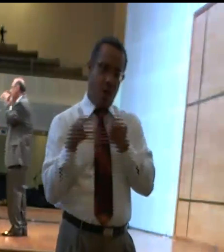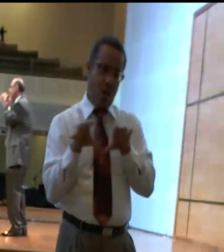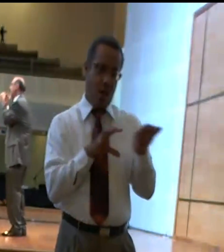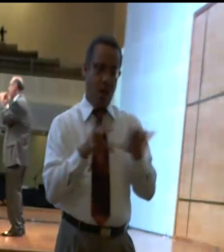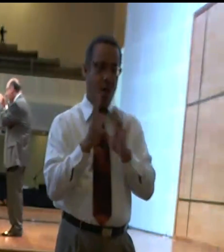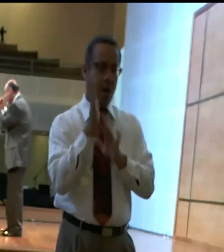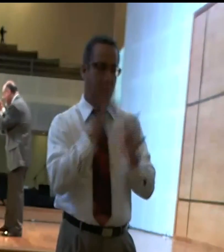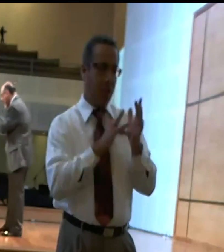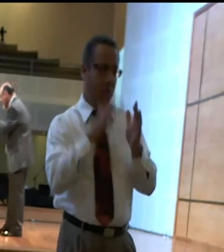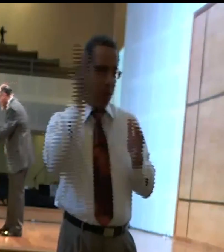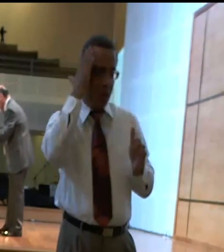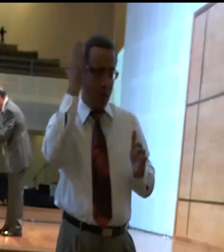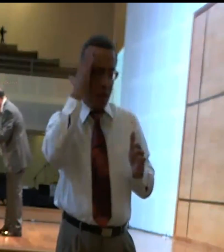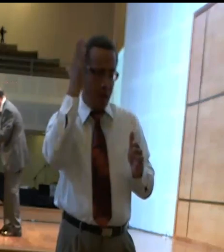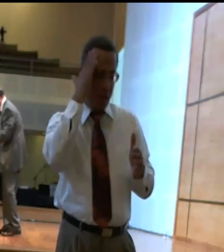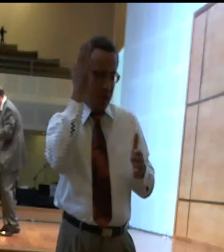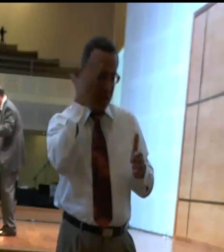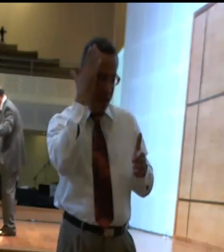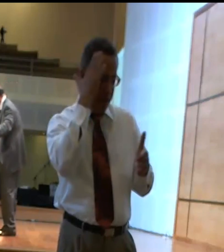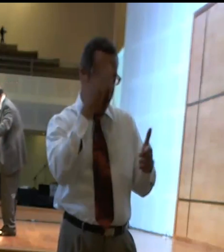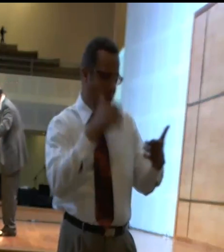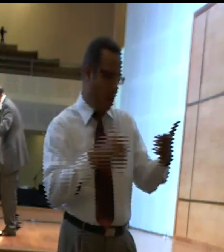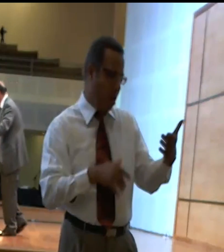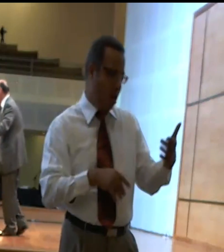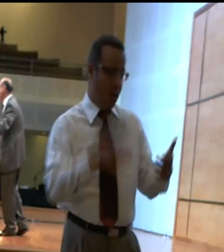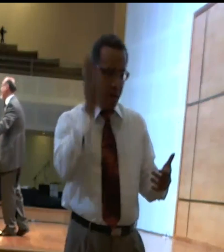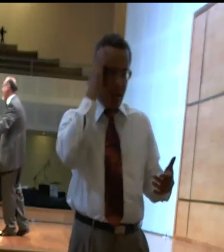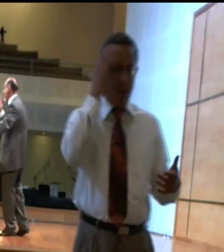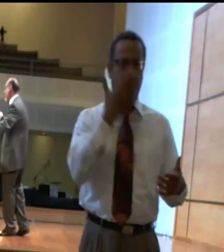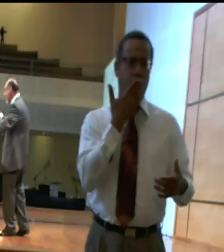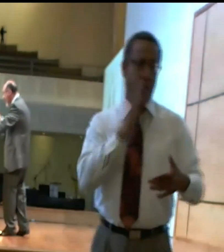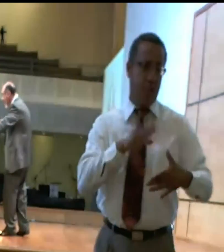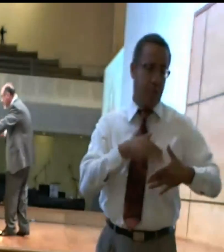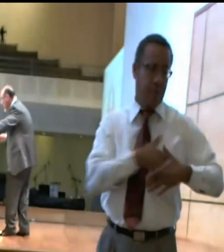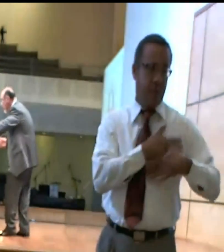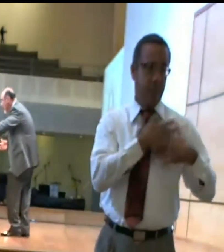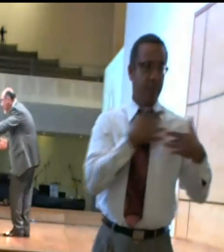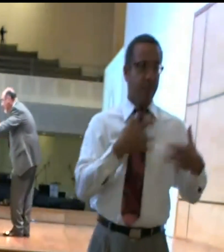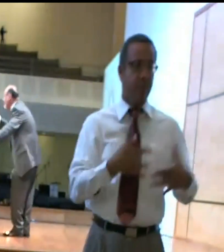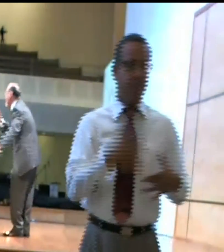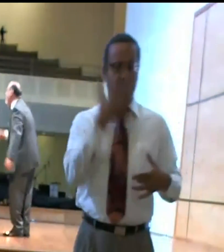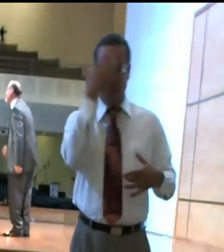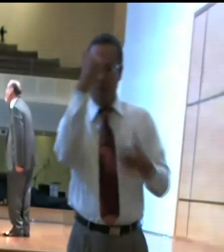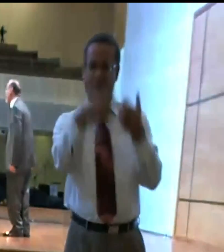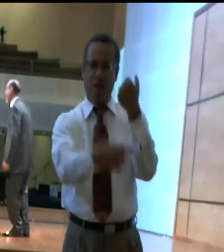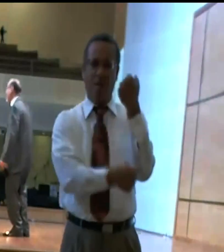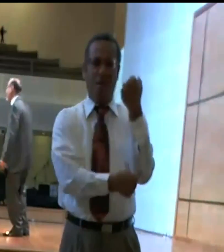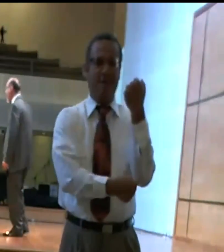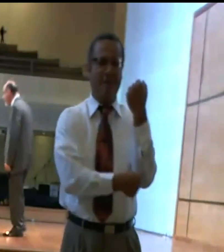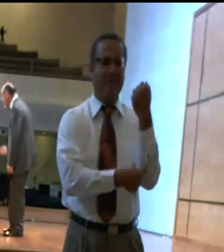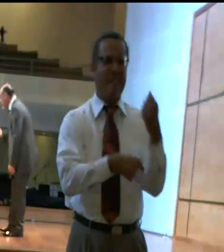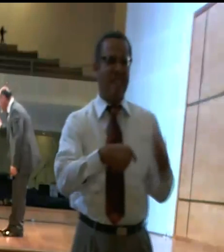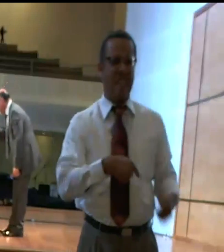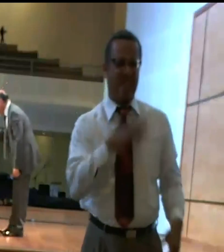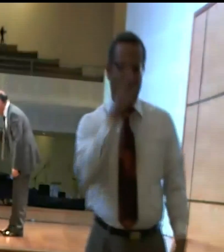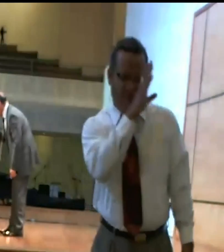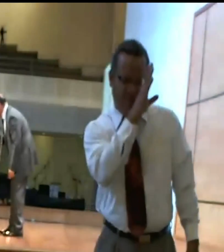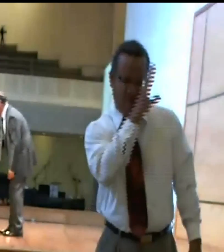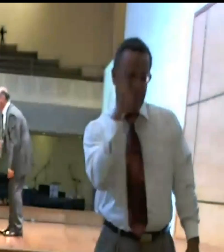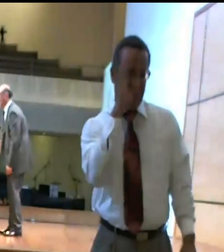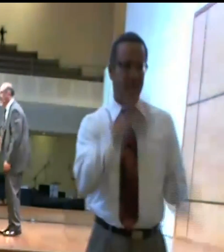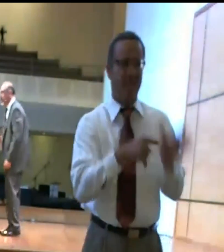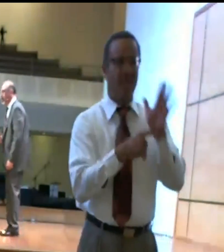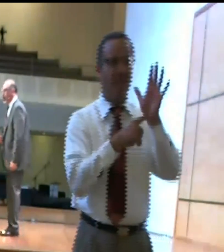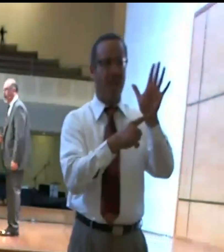Jesús sabía lo que había detrás de la pregunta, pero Jesús, conociendo la malicia de ellos, les dijo: ¿por qué me tentáis, hipócritas? Mostradme